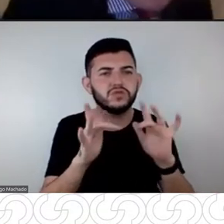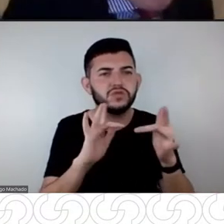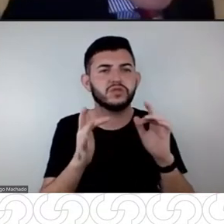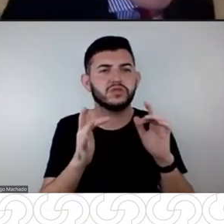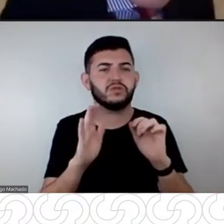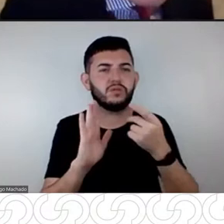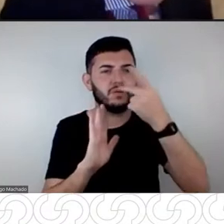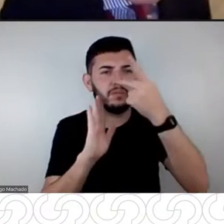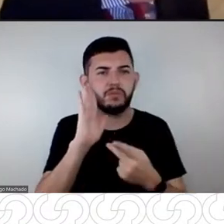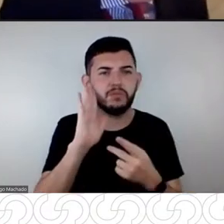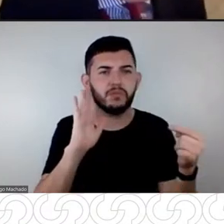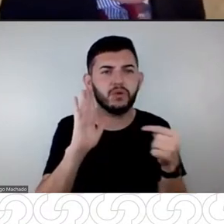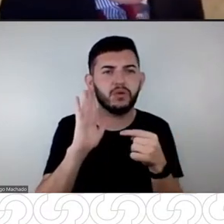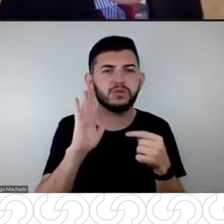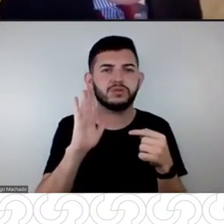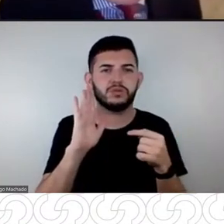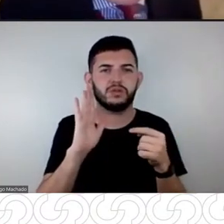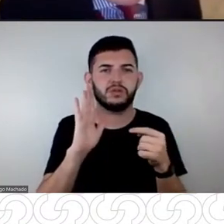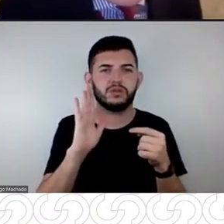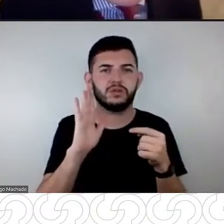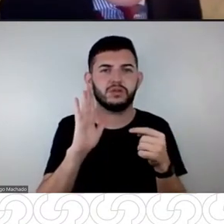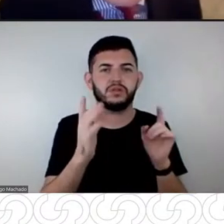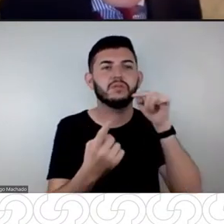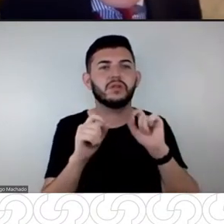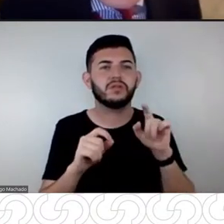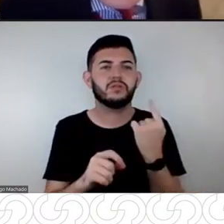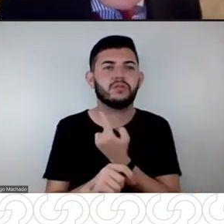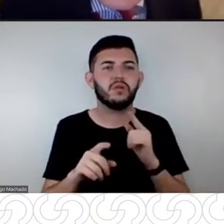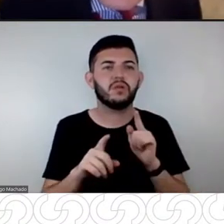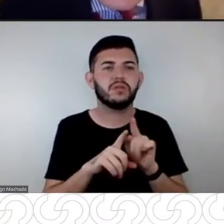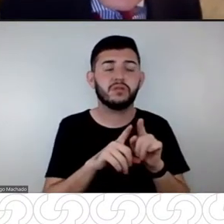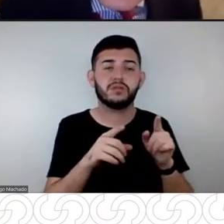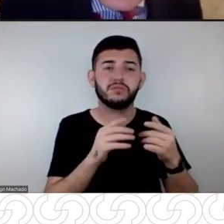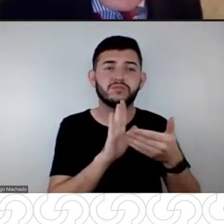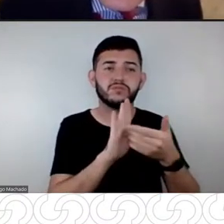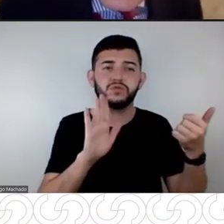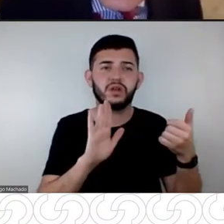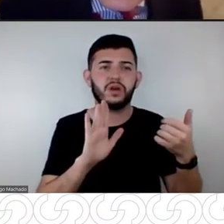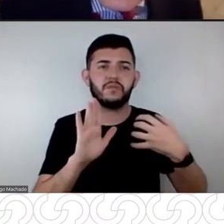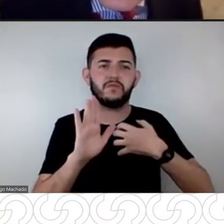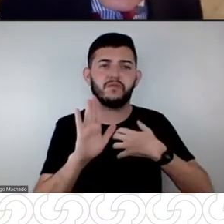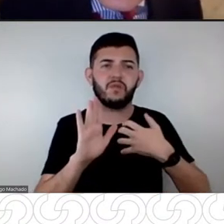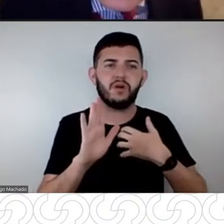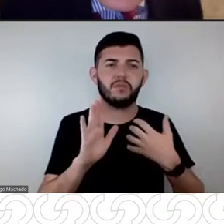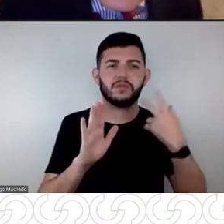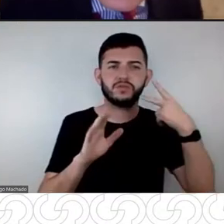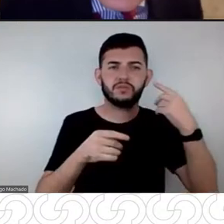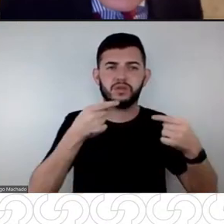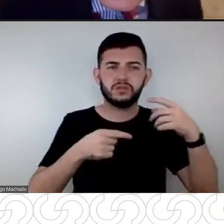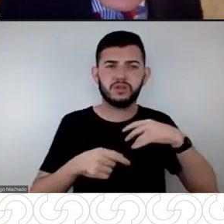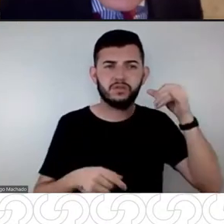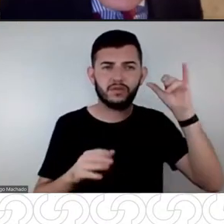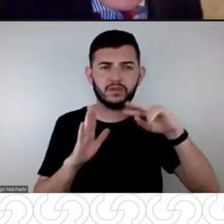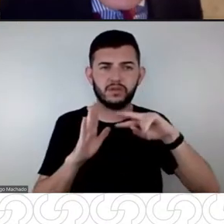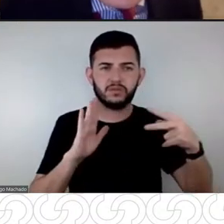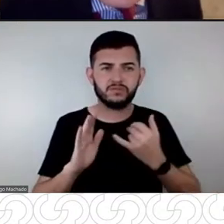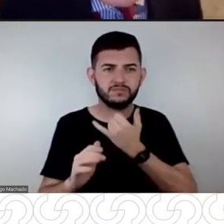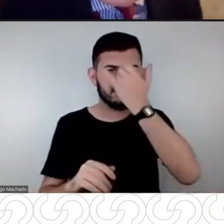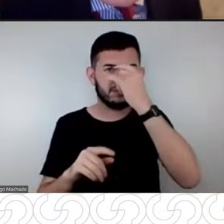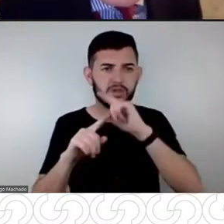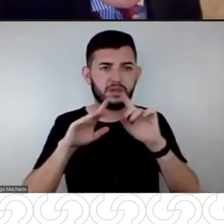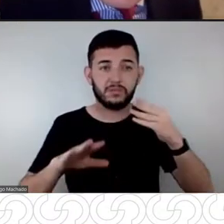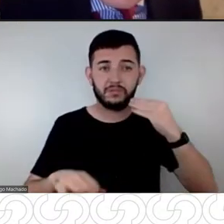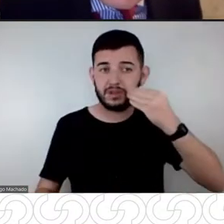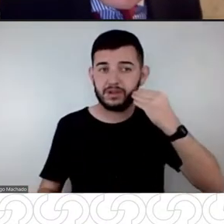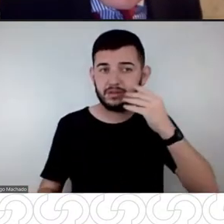por erradicar certas formas de política que inevitavelmente trazem consequências trágicas. A experiência comunista no mundo ao